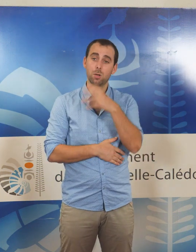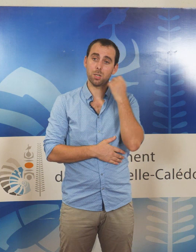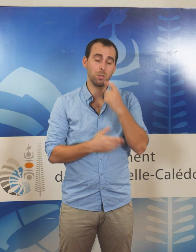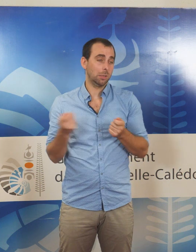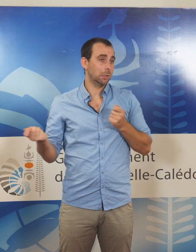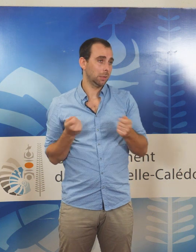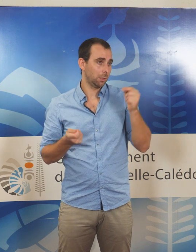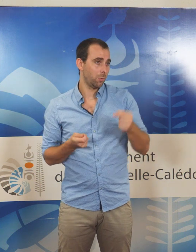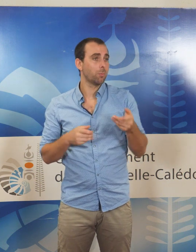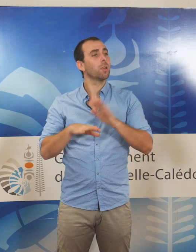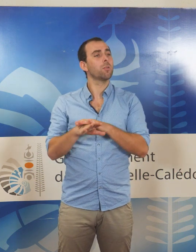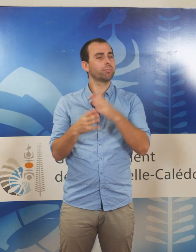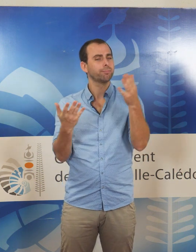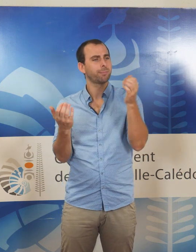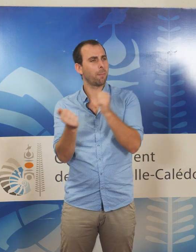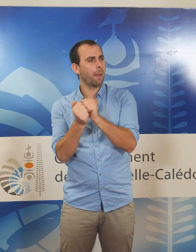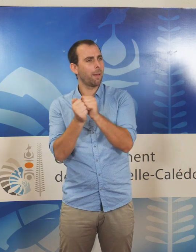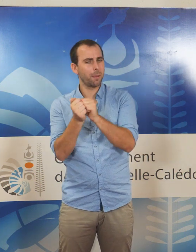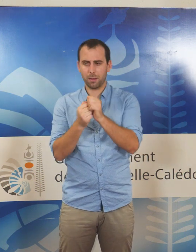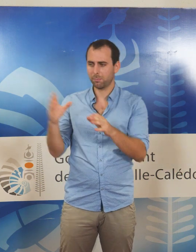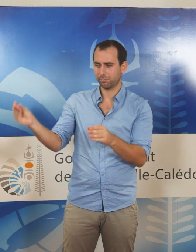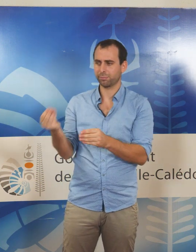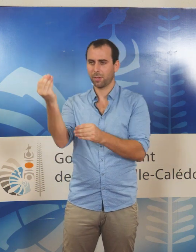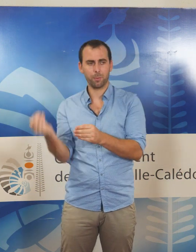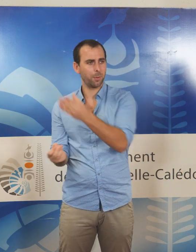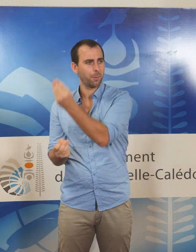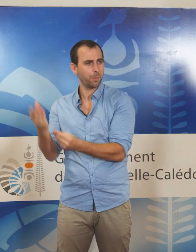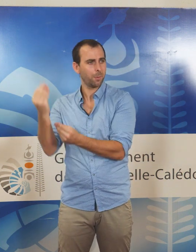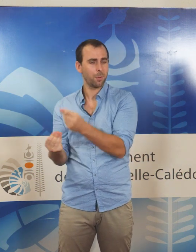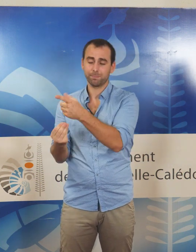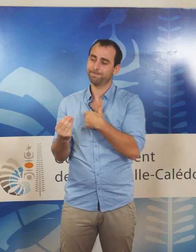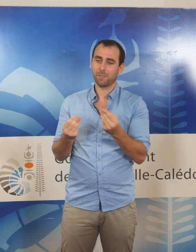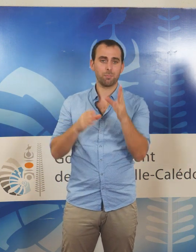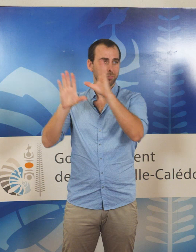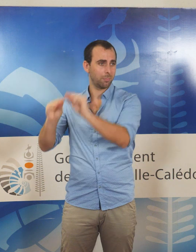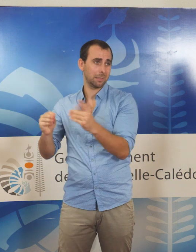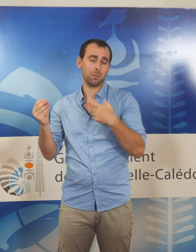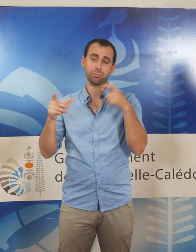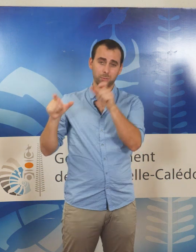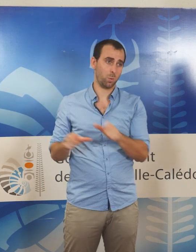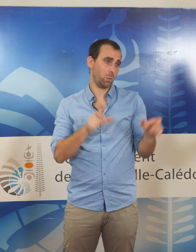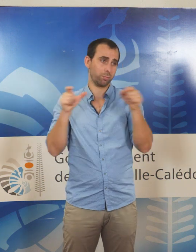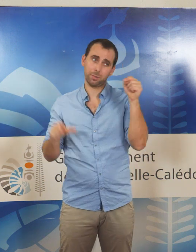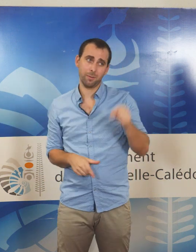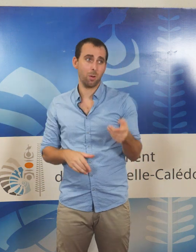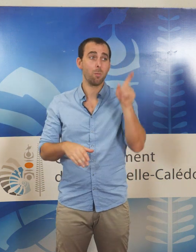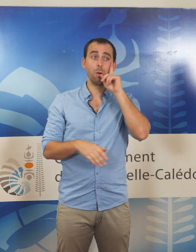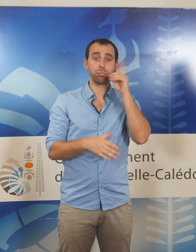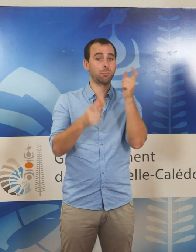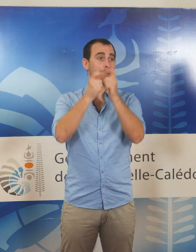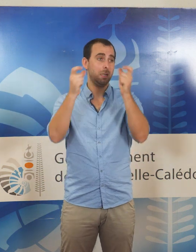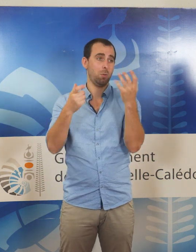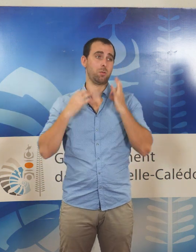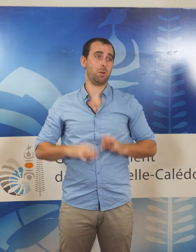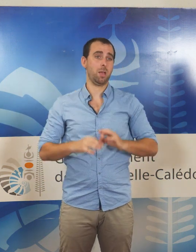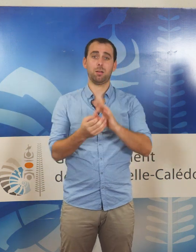du papier, on le place aussi en fonction de la surveillance qu'il peut y avoir, parce que quand on place des rouleaux de papier dans les établissements scolaires, en